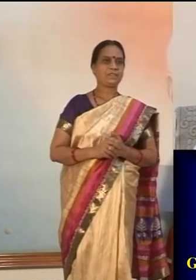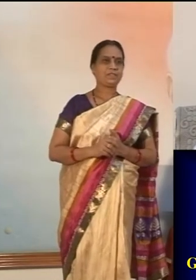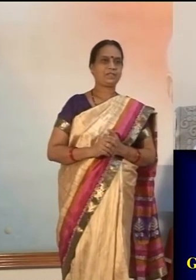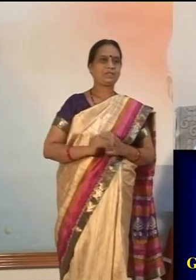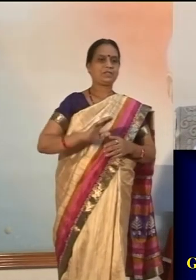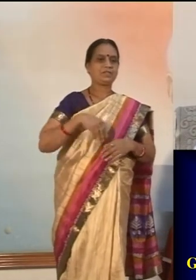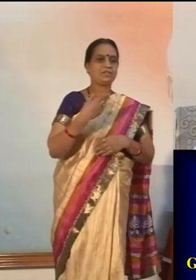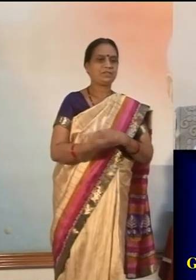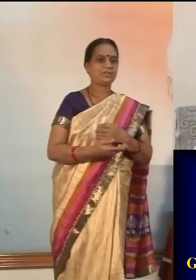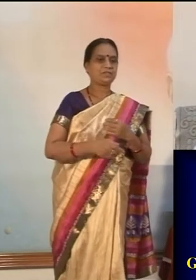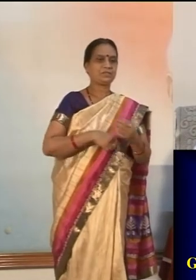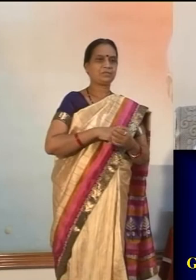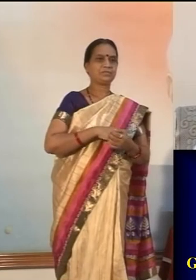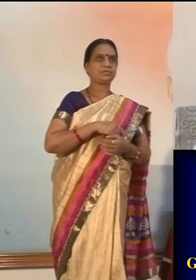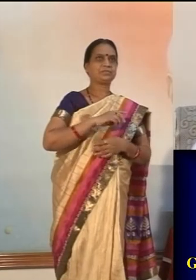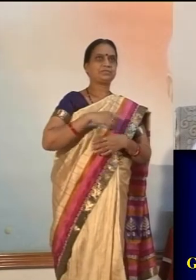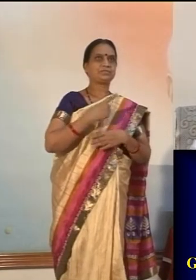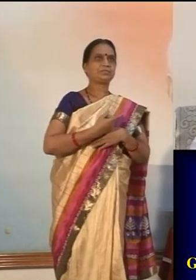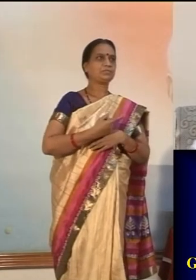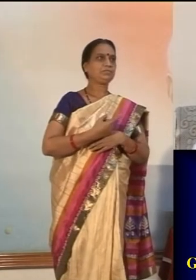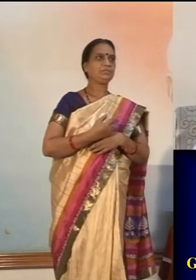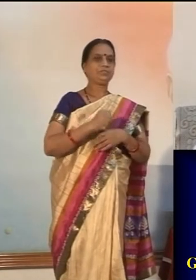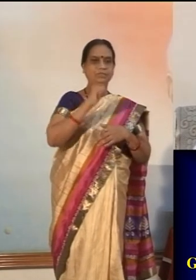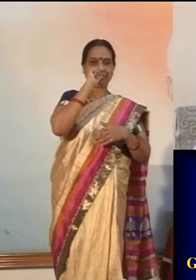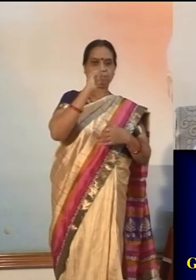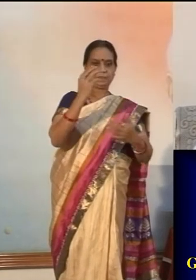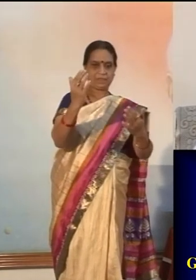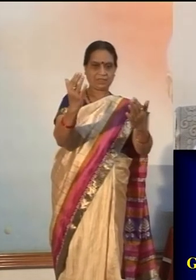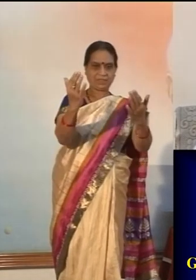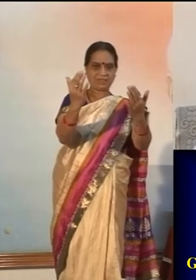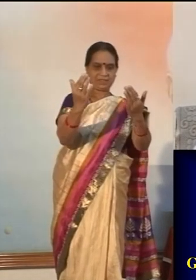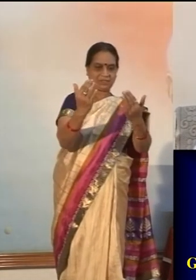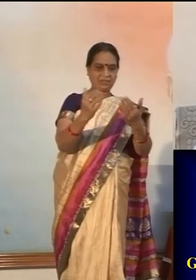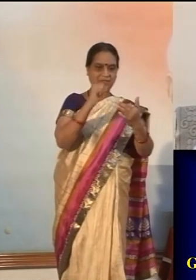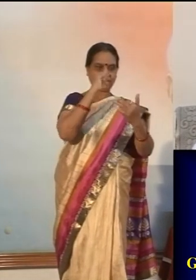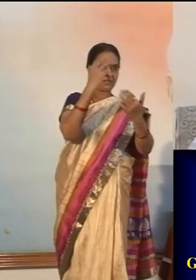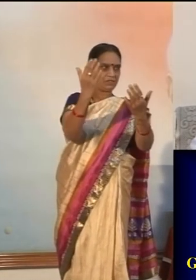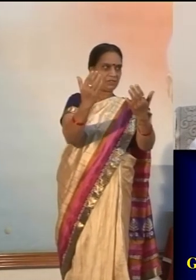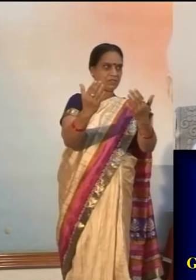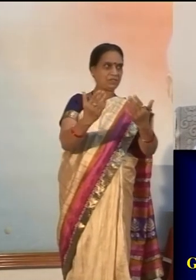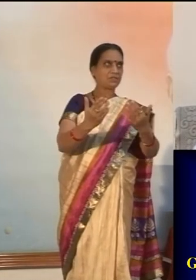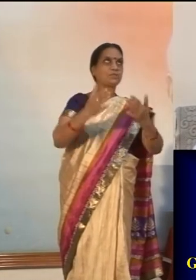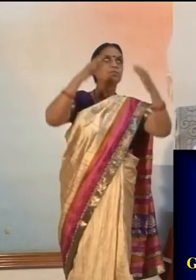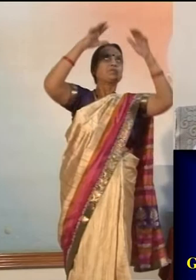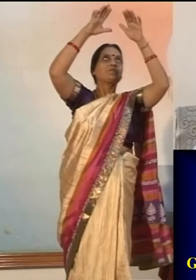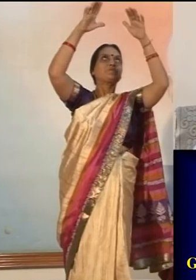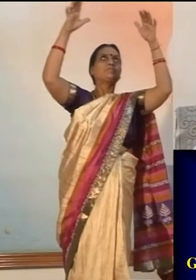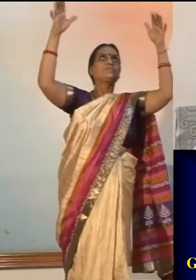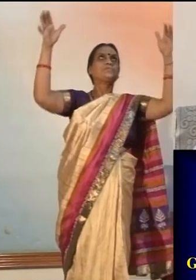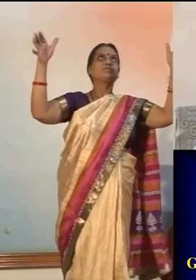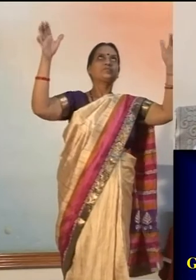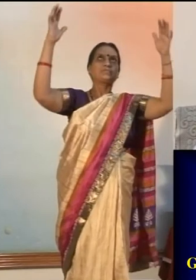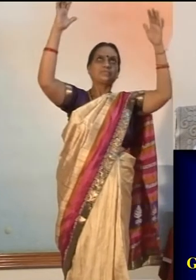कुछ समय के बाद पानी और बढ़ गया और पूरा मंदिर डूब